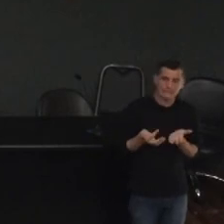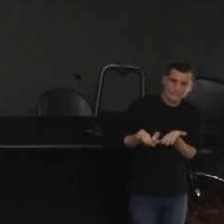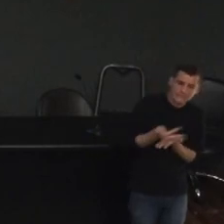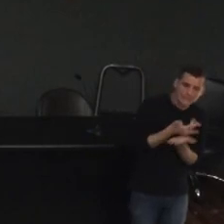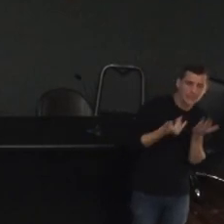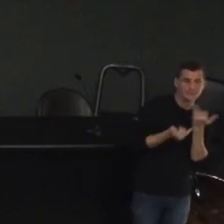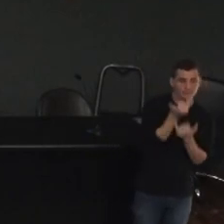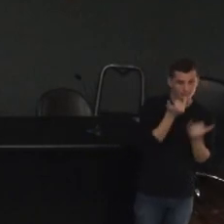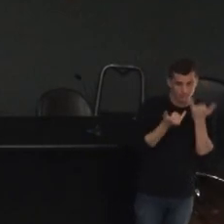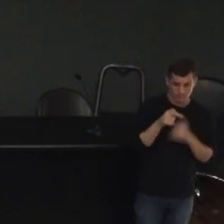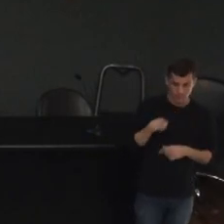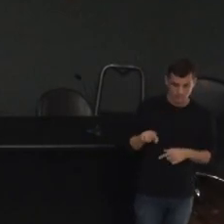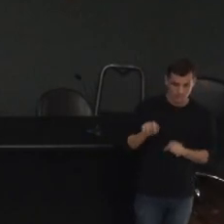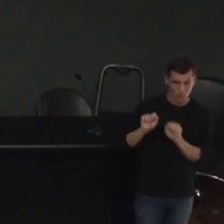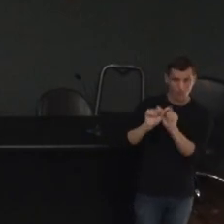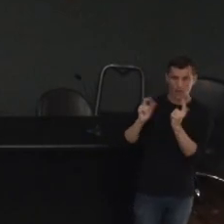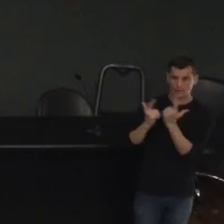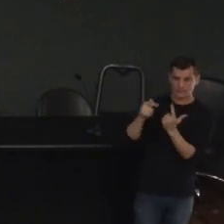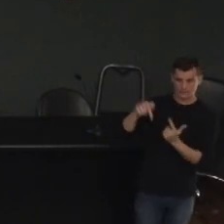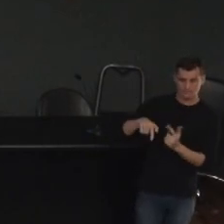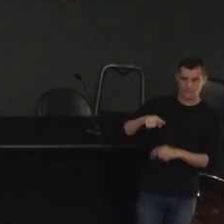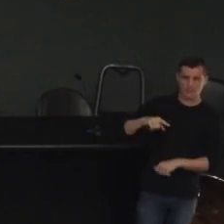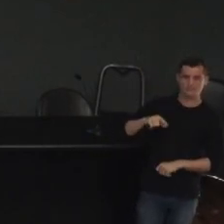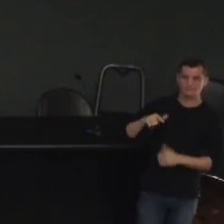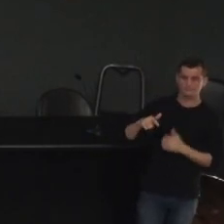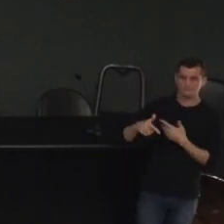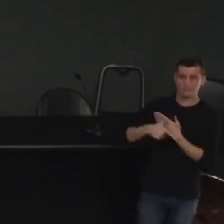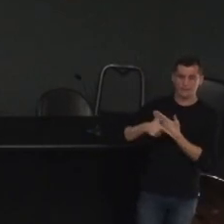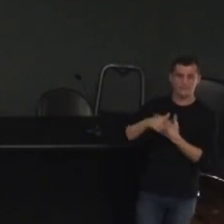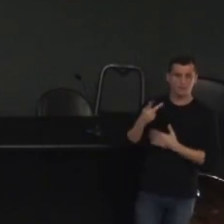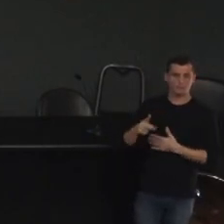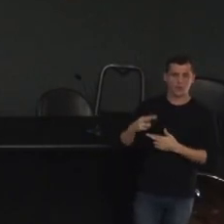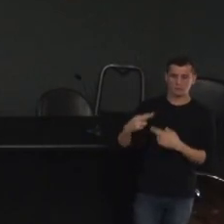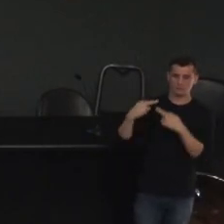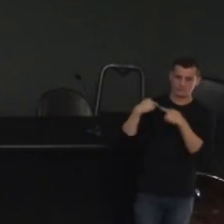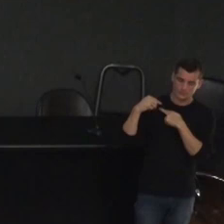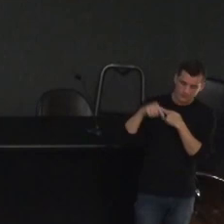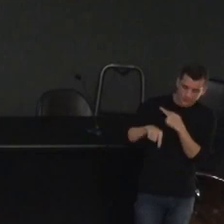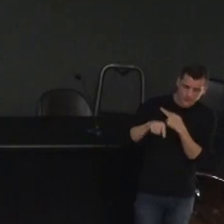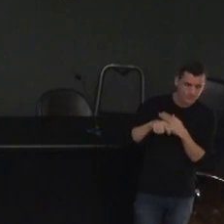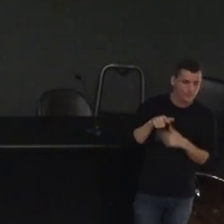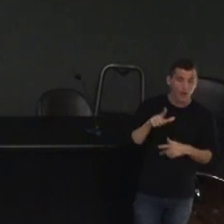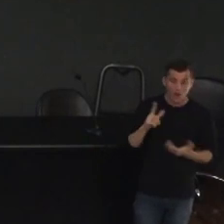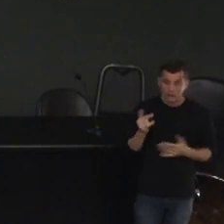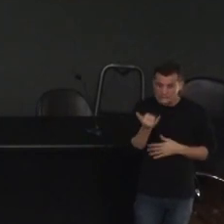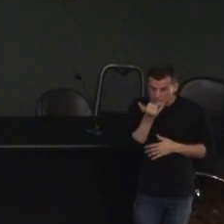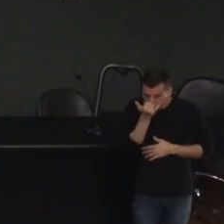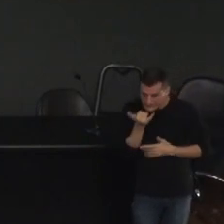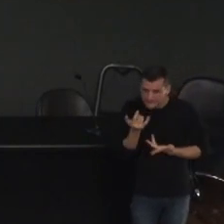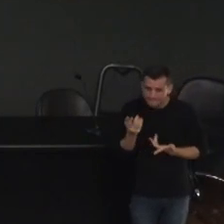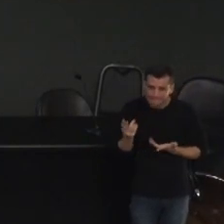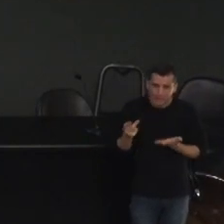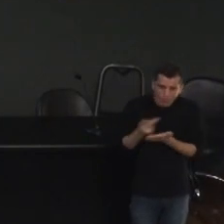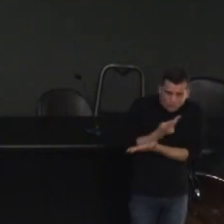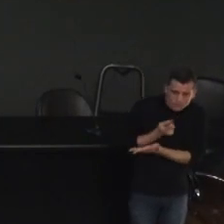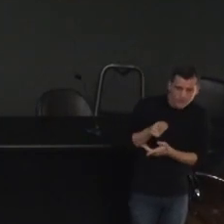dever da Assembleia ter todo o processo de proteção a esses eventuais incidentes de segurança